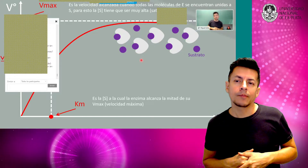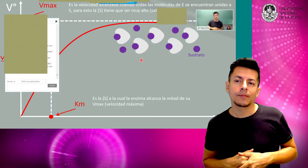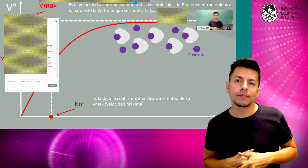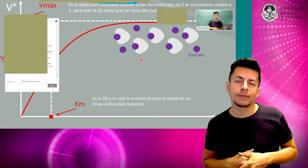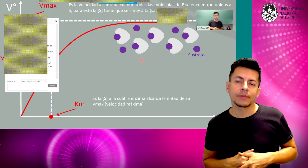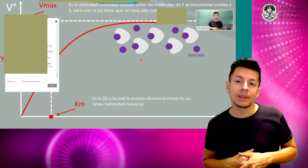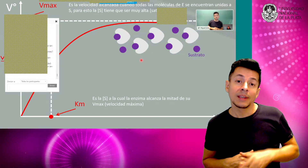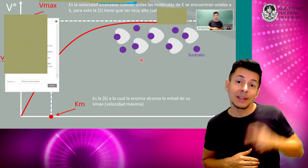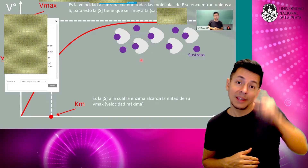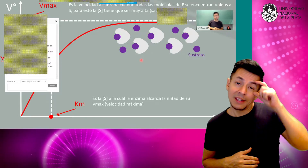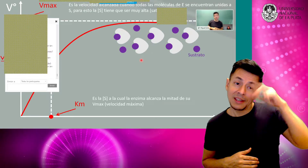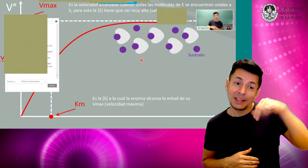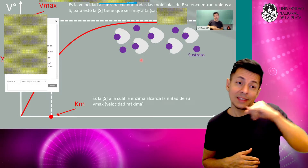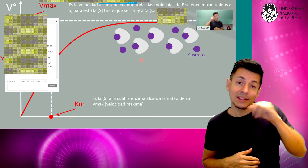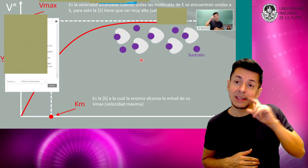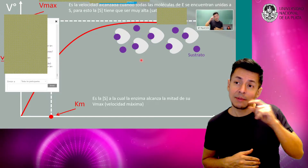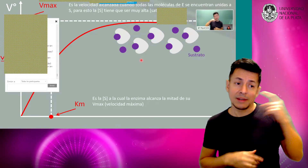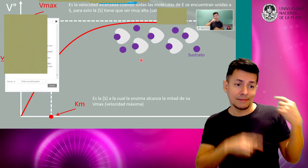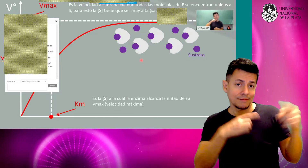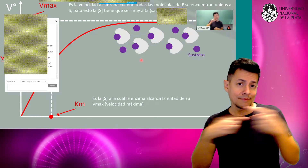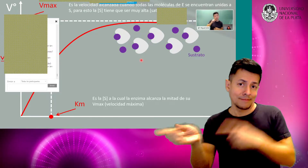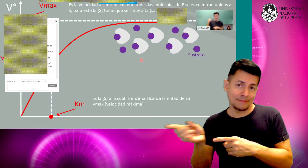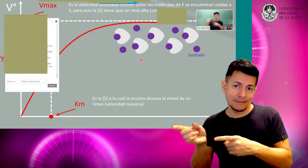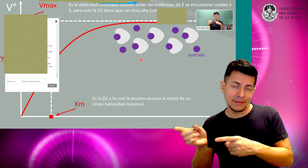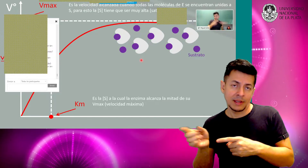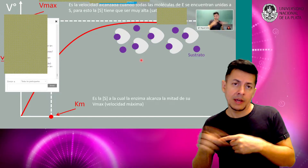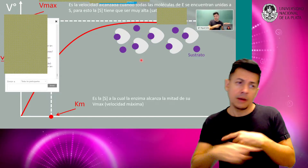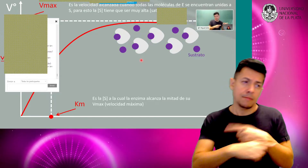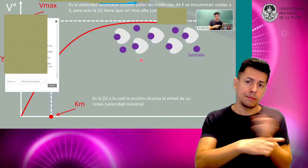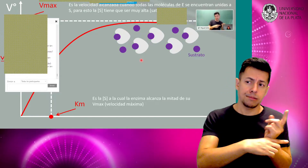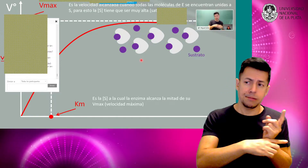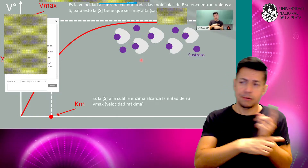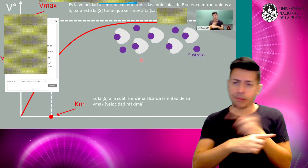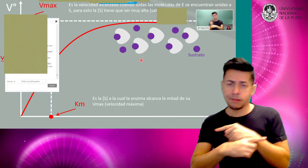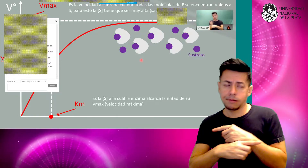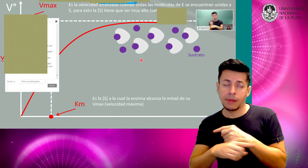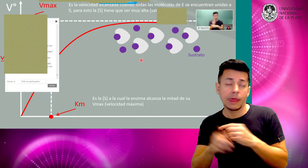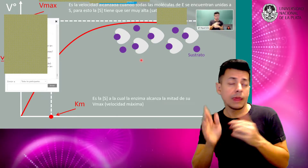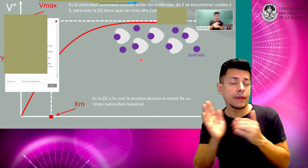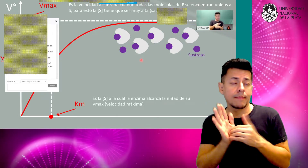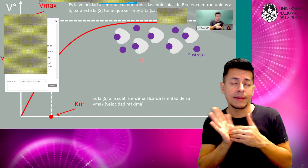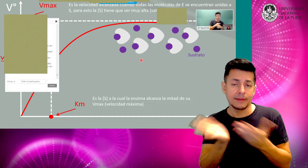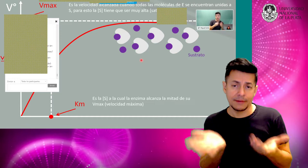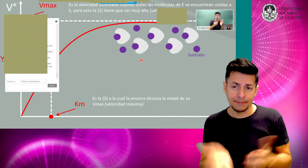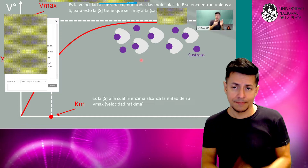Cada experimento puede tener una velocidad máxima diferente, según qué enzima usemos.